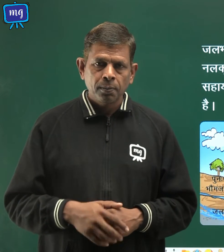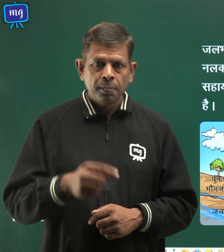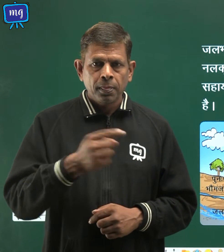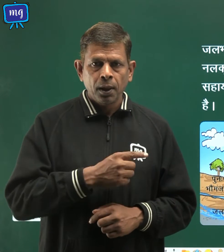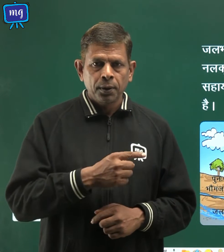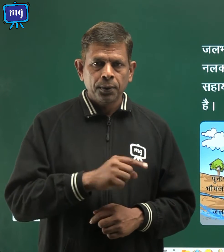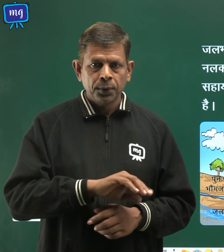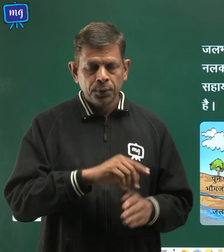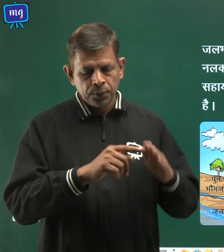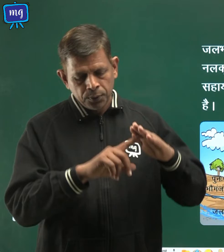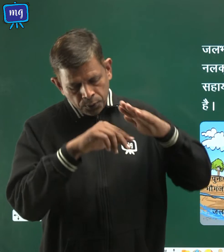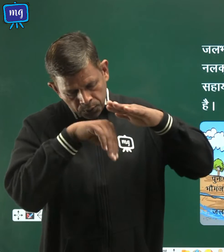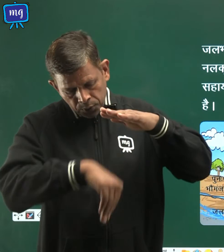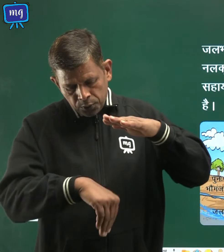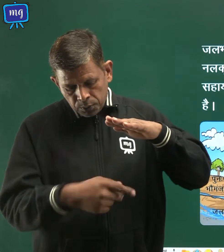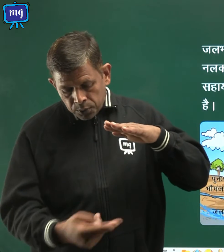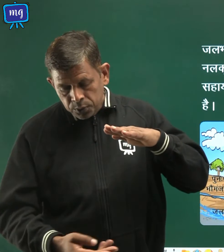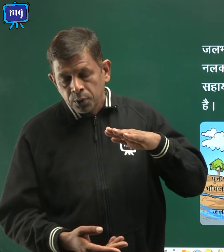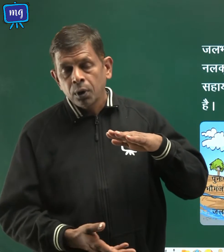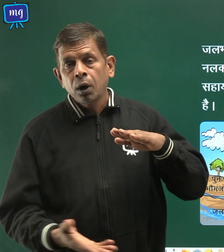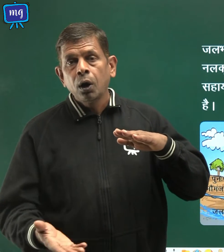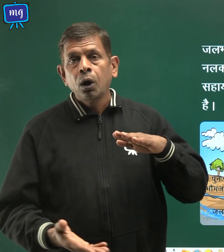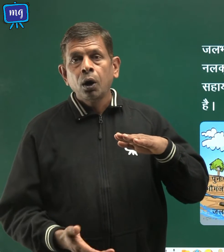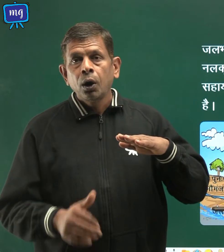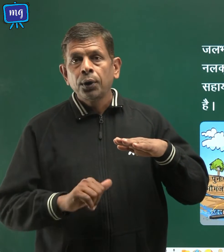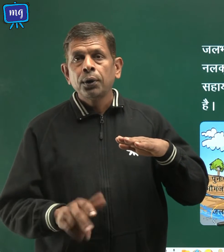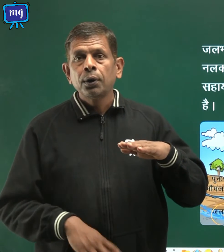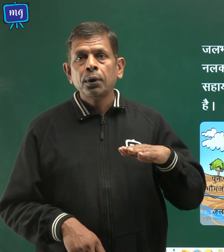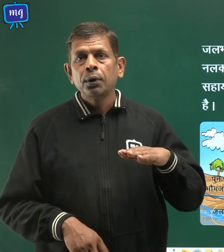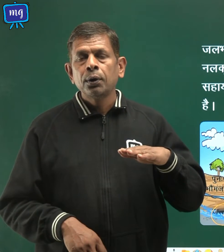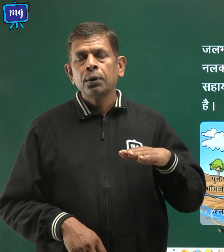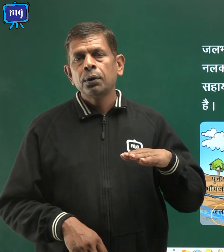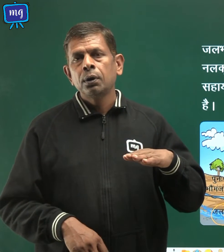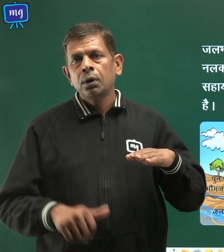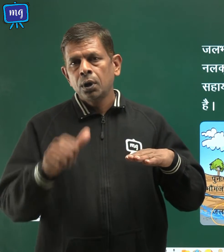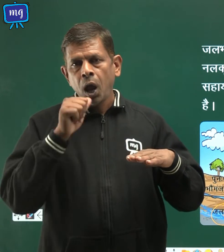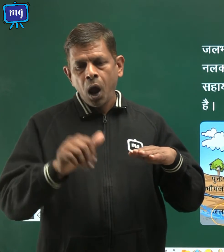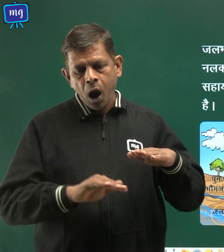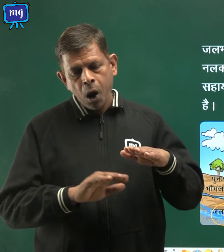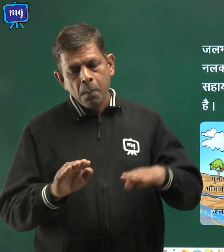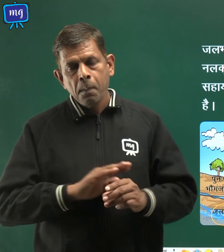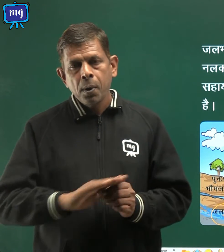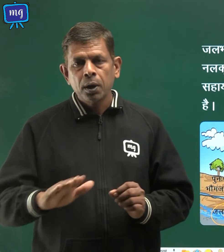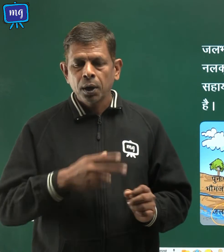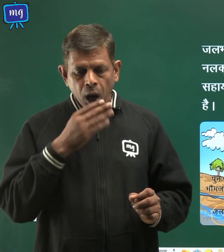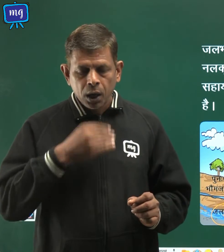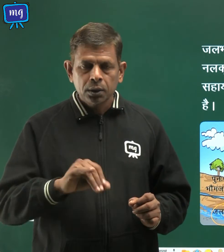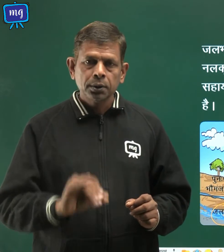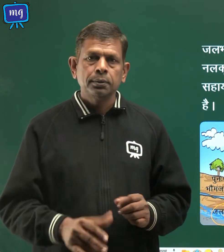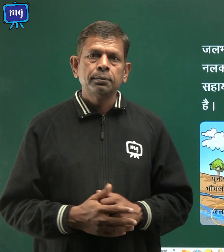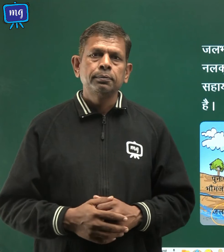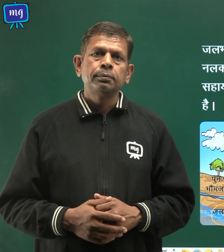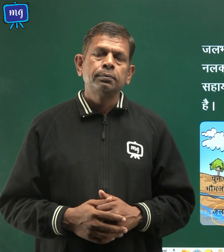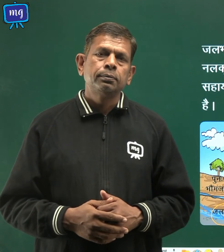ये जो नीचे जल इकट्ठा रहता है ना भौमजल के नीचे, ये जलभर कहलाता है।